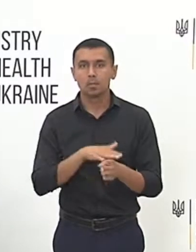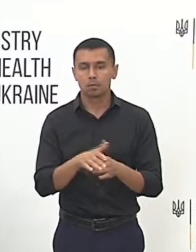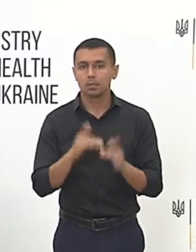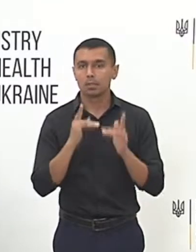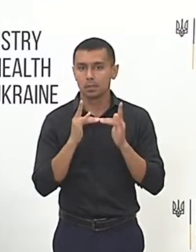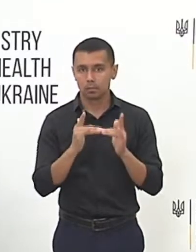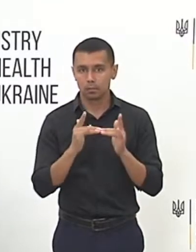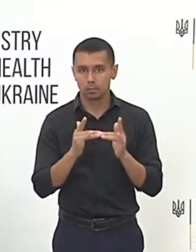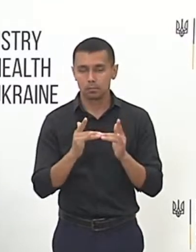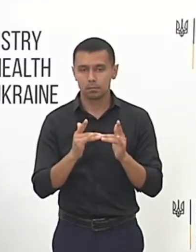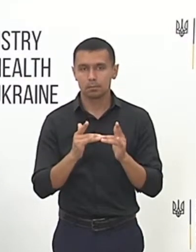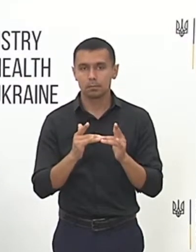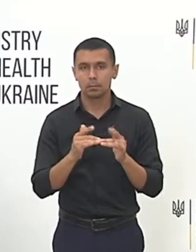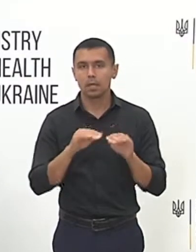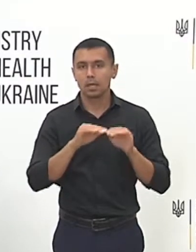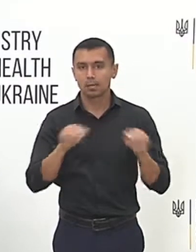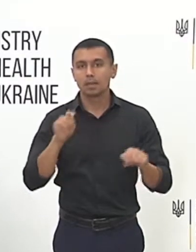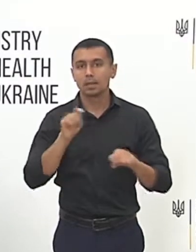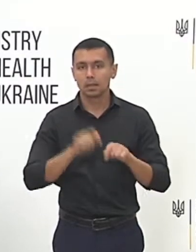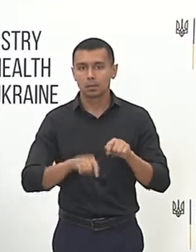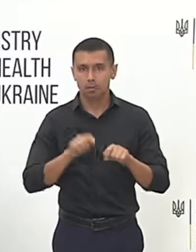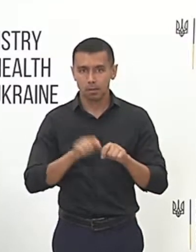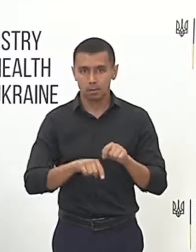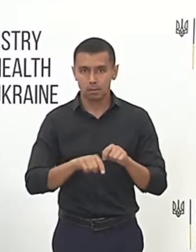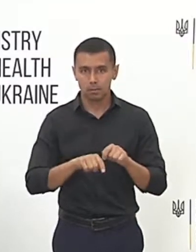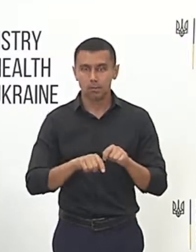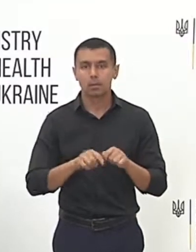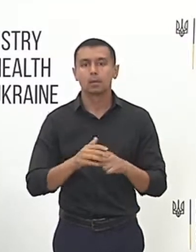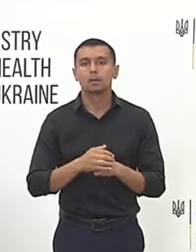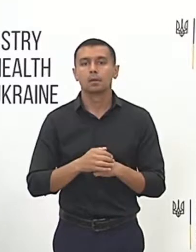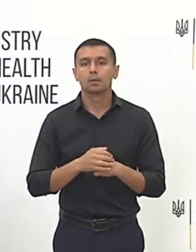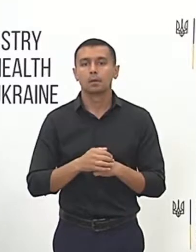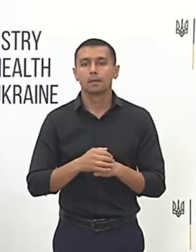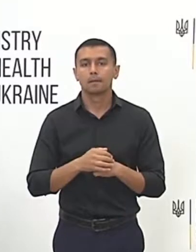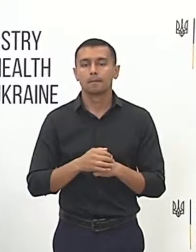заповненість ліжок, рівні тестування,